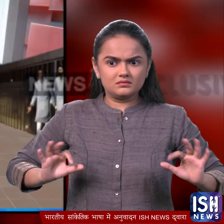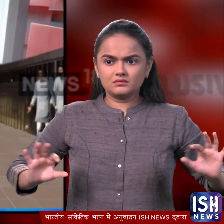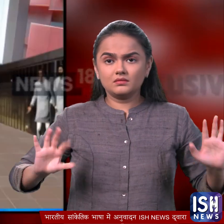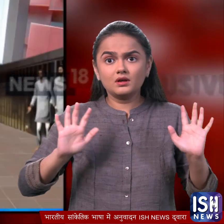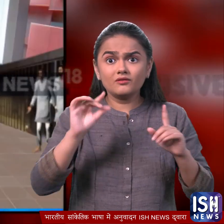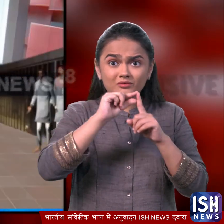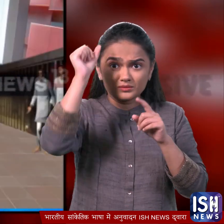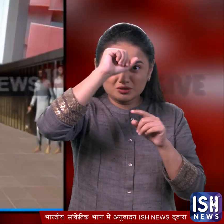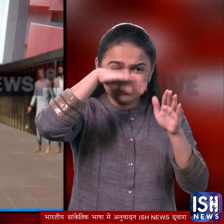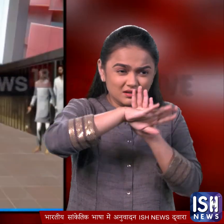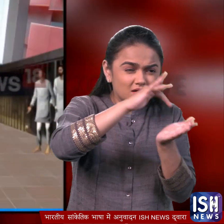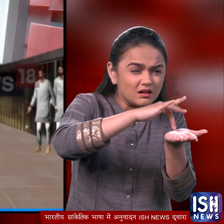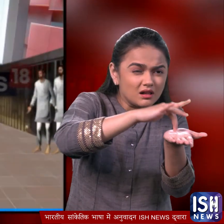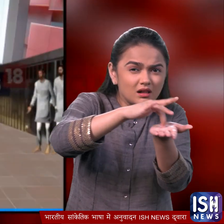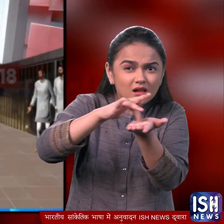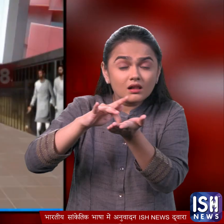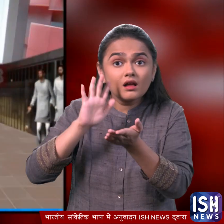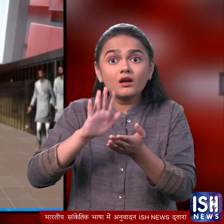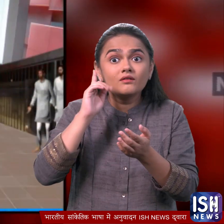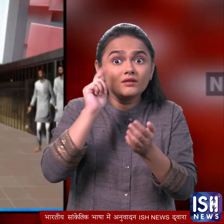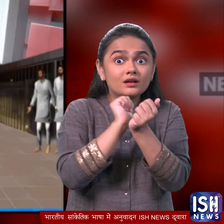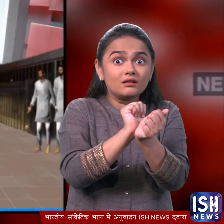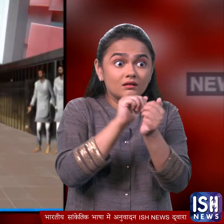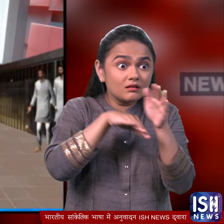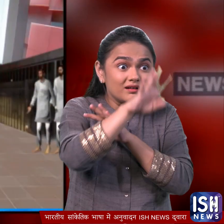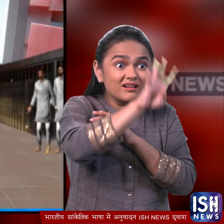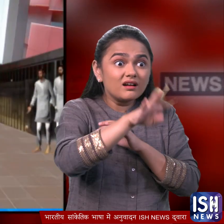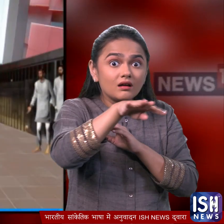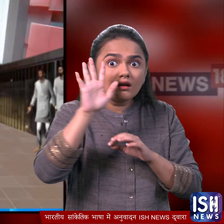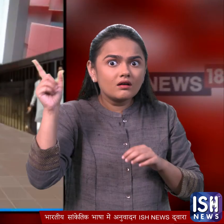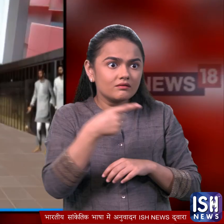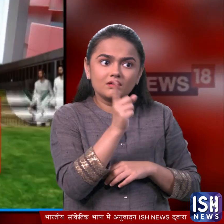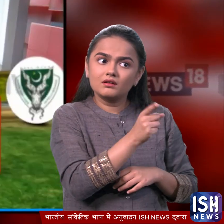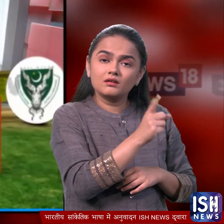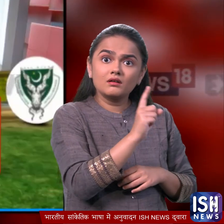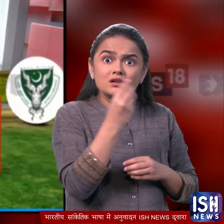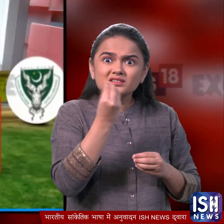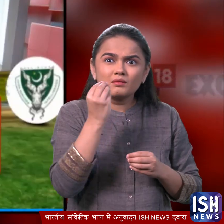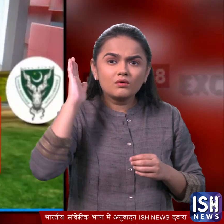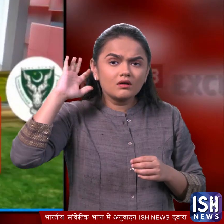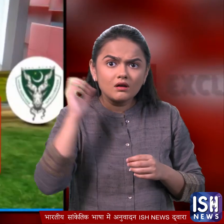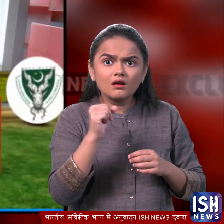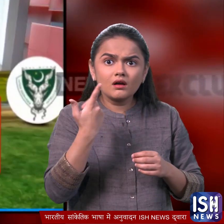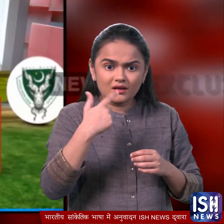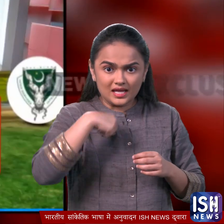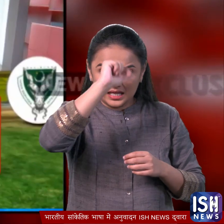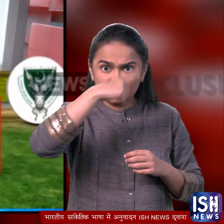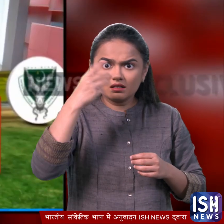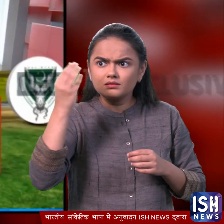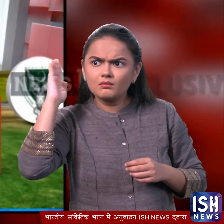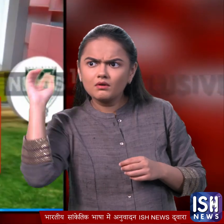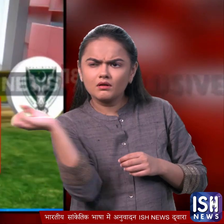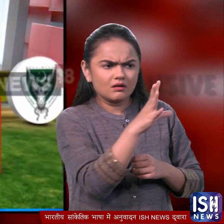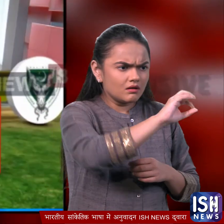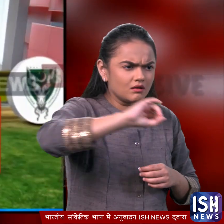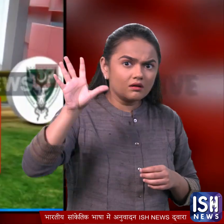ही पंजाब की अलग अलग जेलों में बंद खूंखार कैदियों को भी भड़काने की साजिश है, जिससे जुड़े कुछ मैसेज भारतीय खुफिया एजेंसियों के